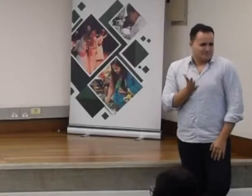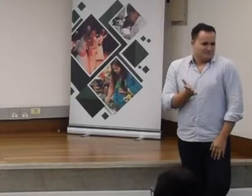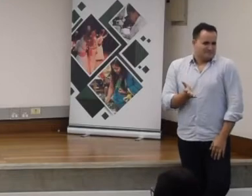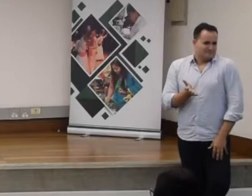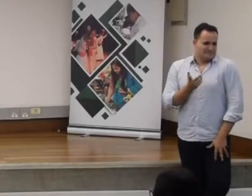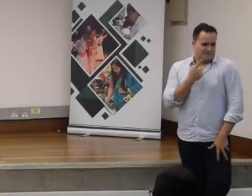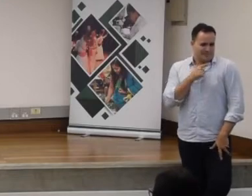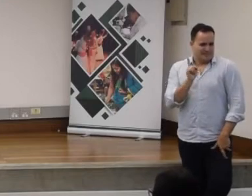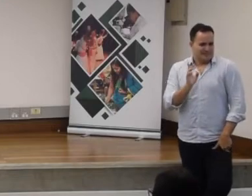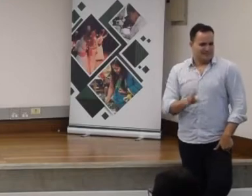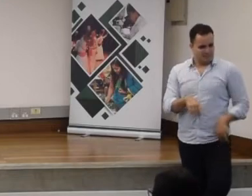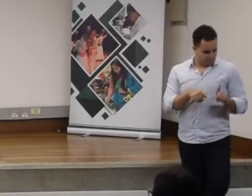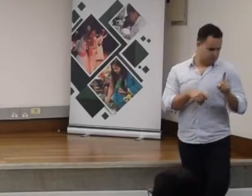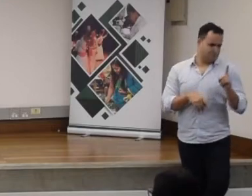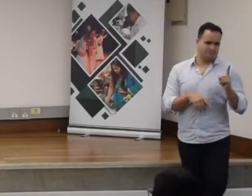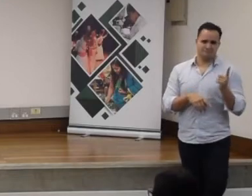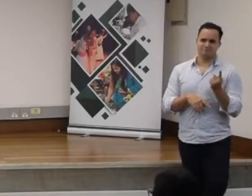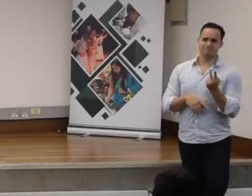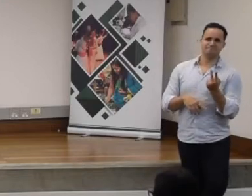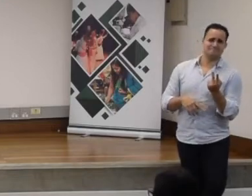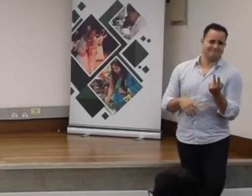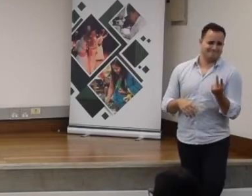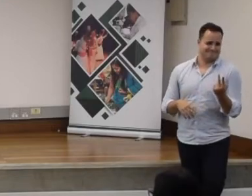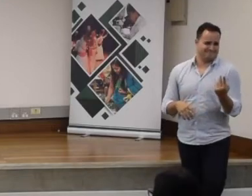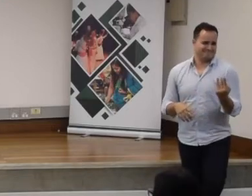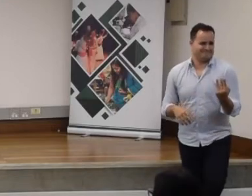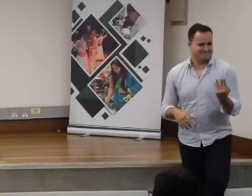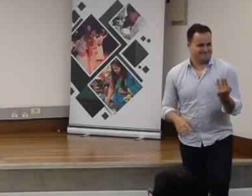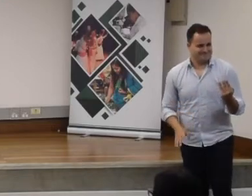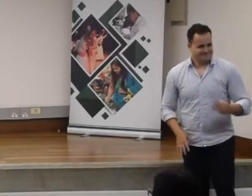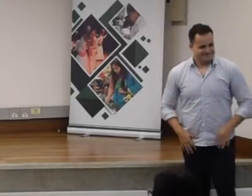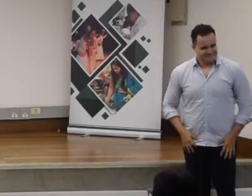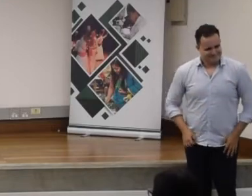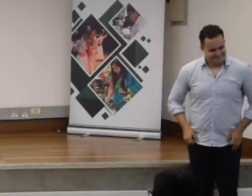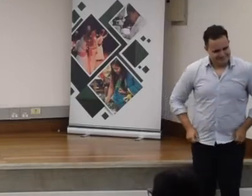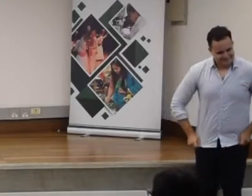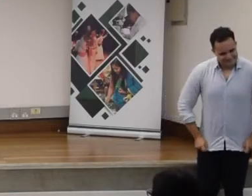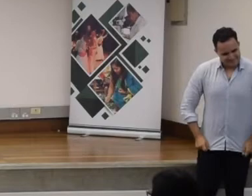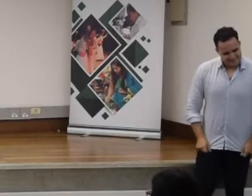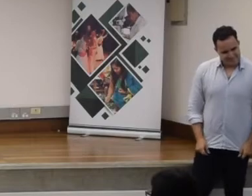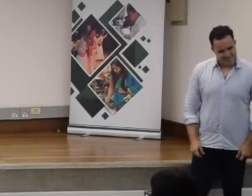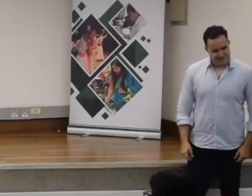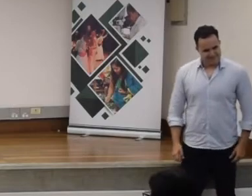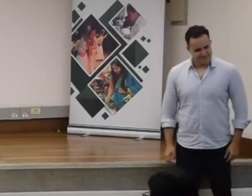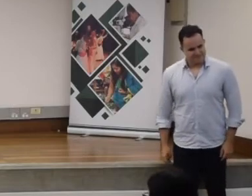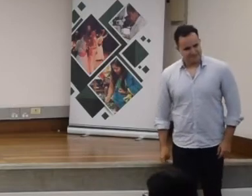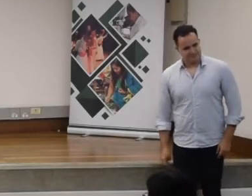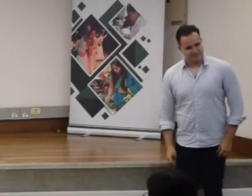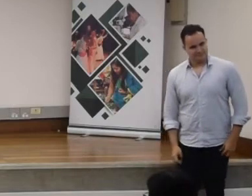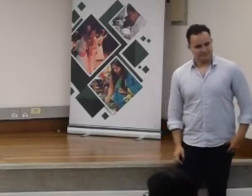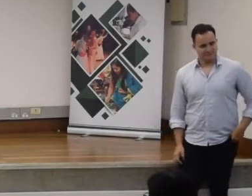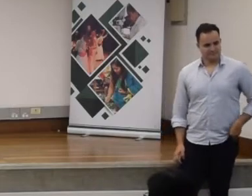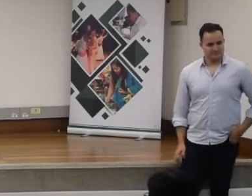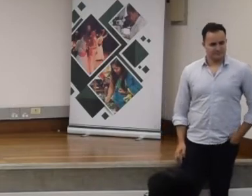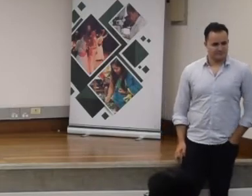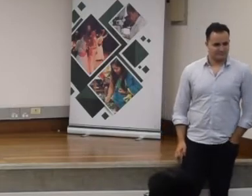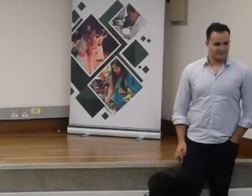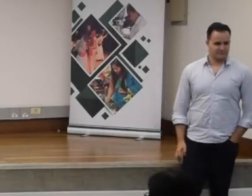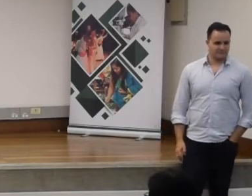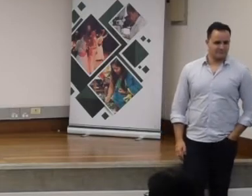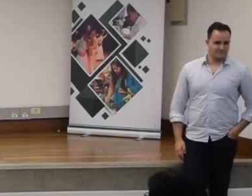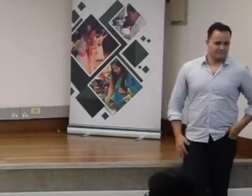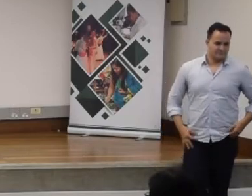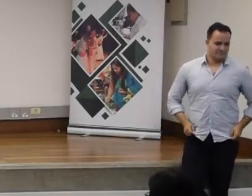Esta es la red de matrícula según el quintil de ingresos en el que se ubique el